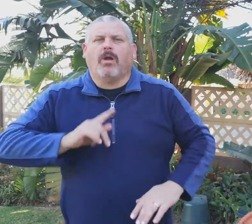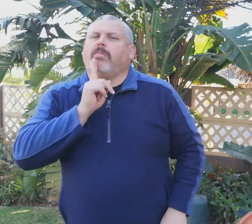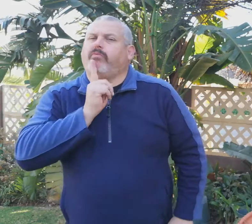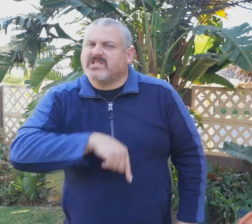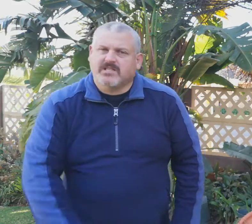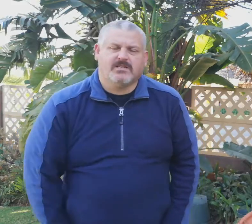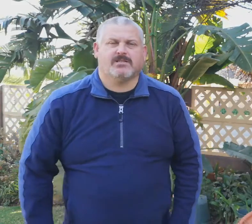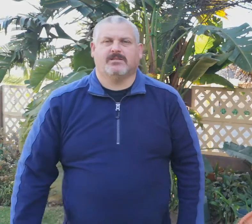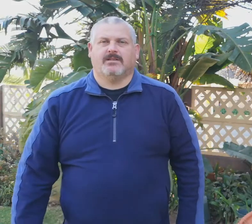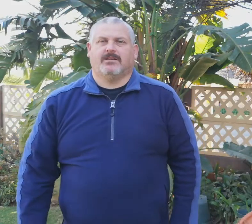moog,